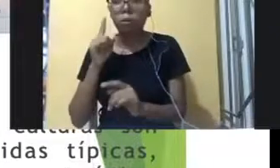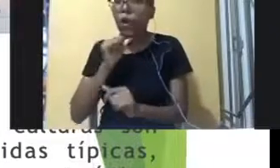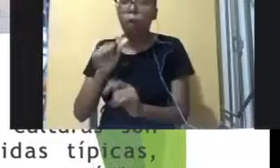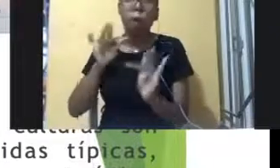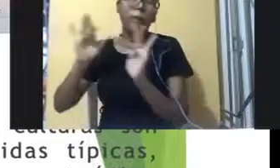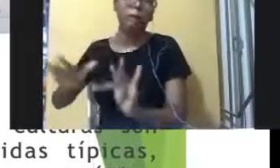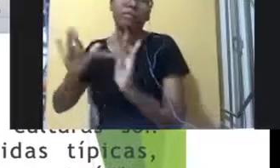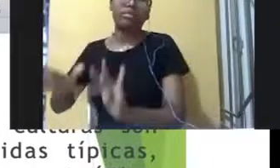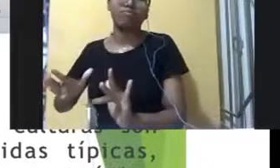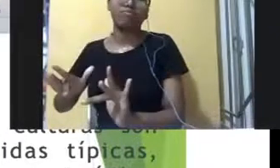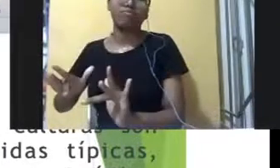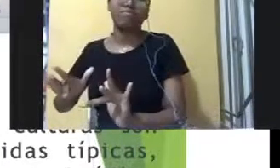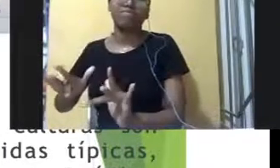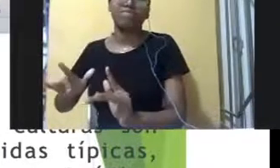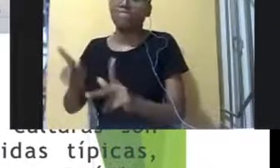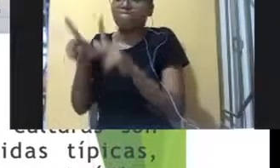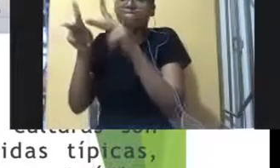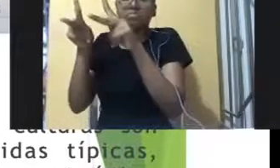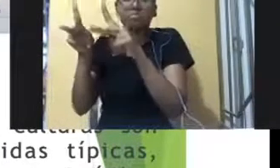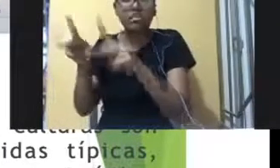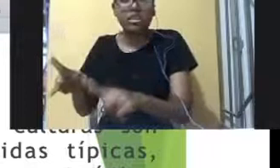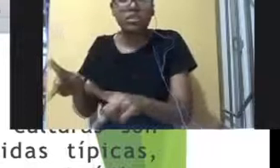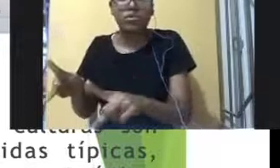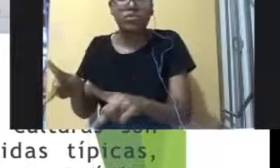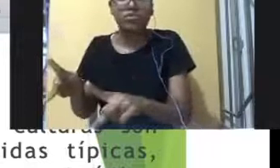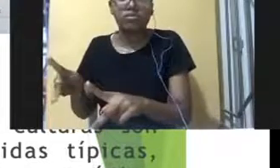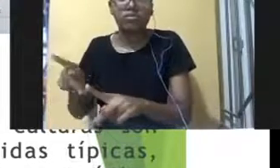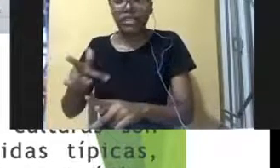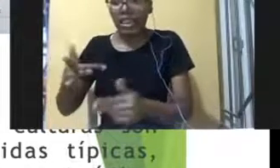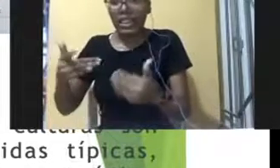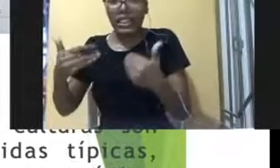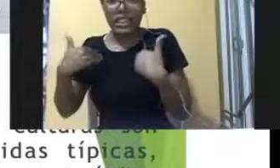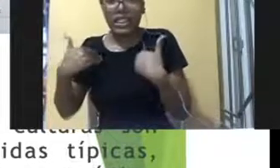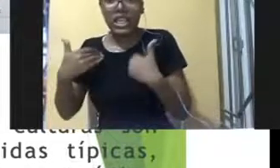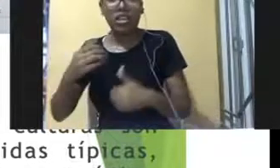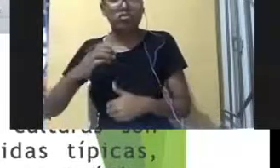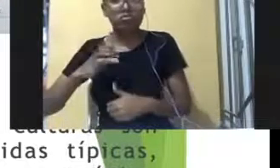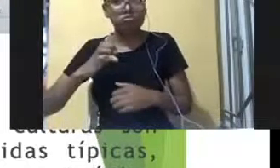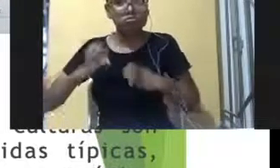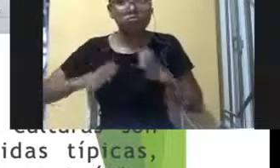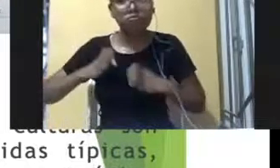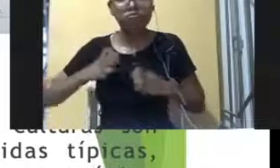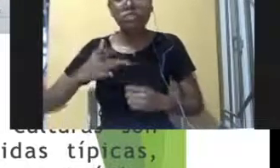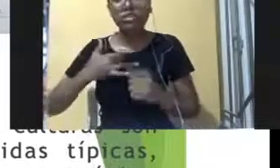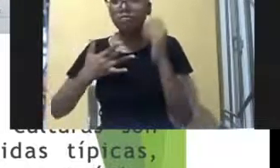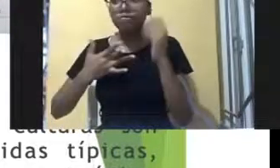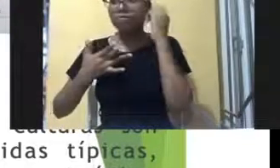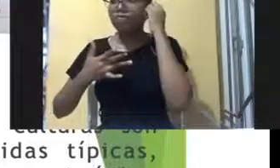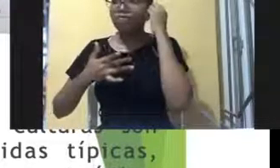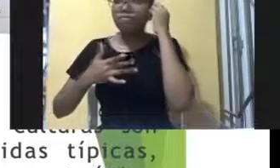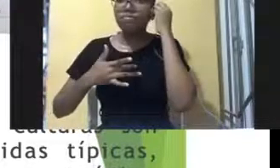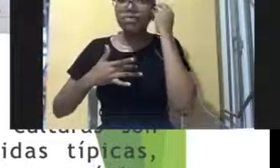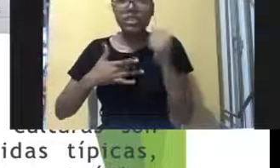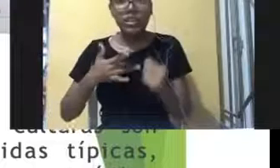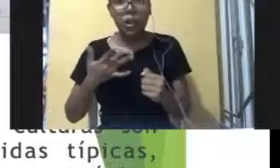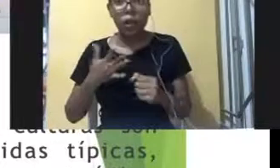con sentimientos, con frustraciones, con tristeza, completito como usted